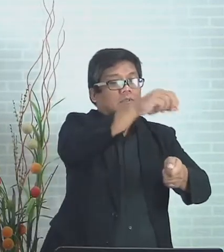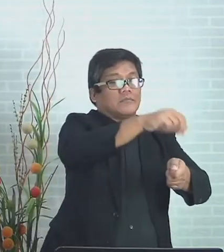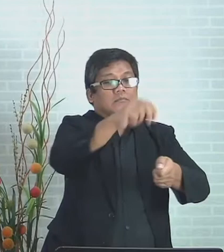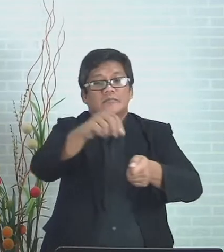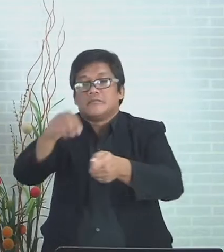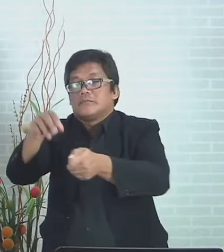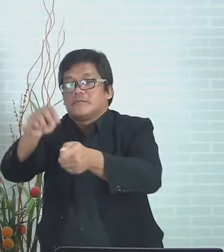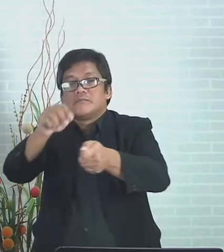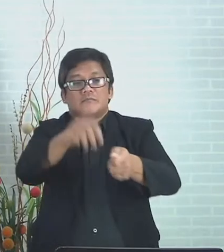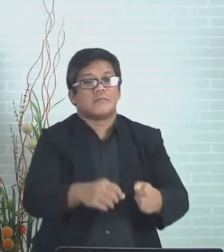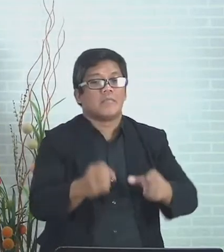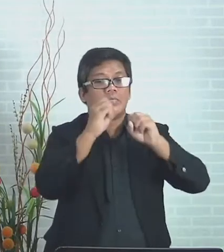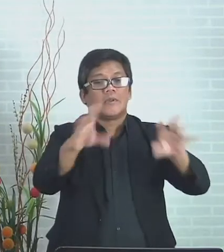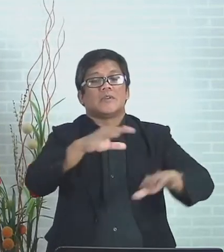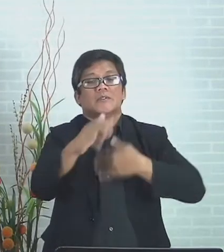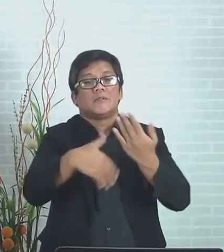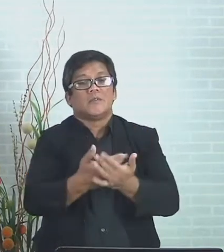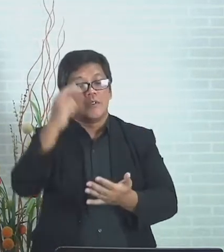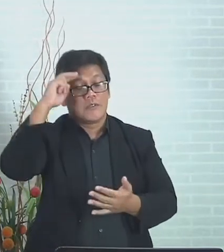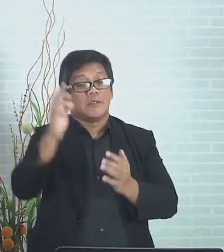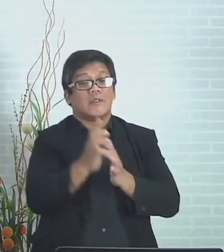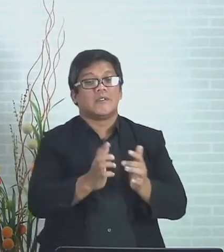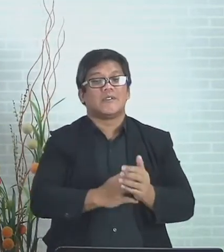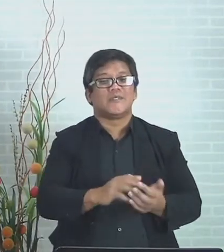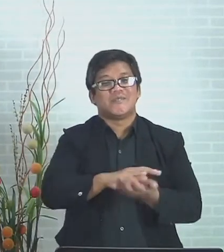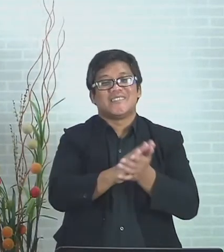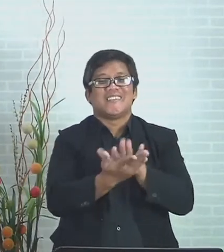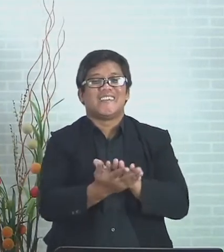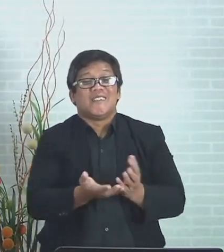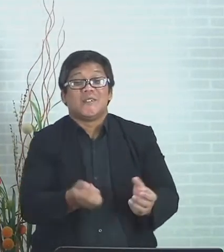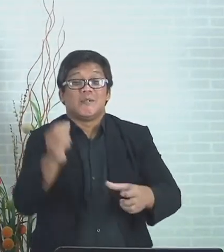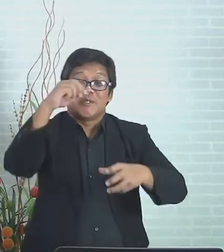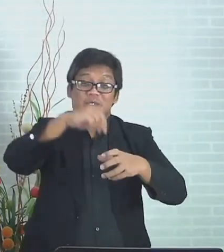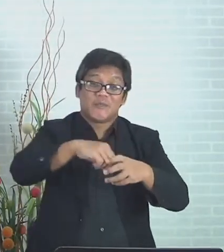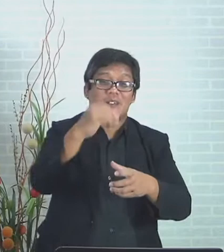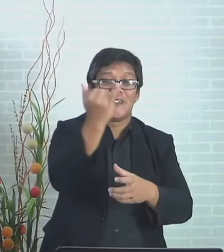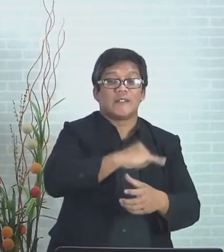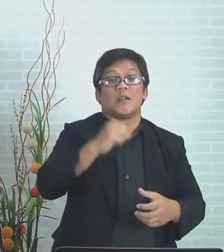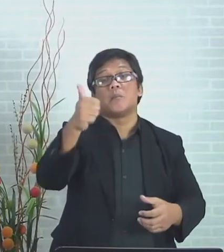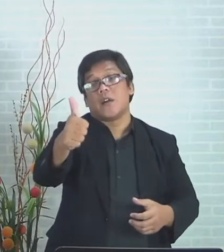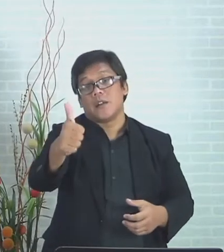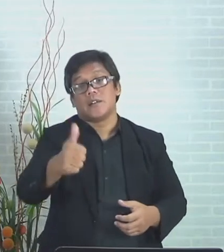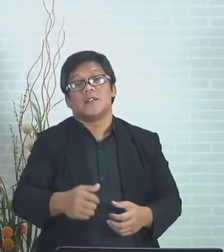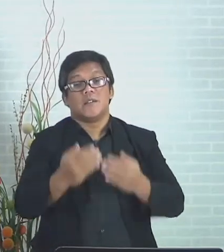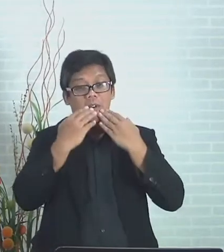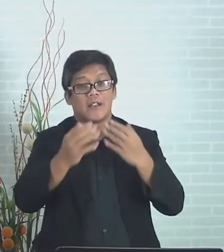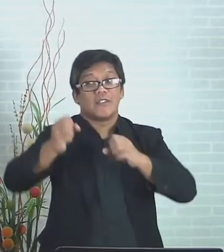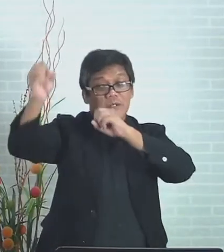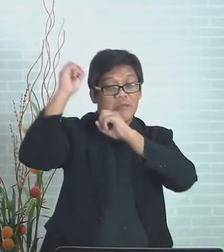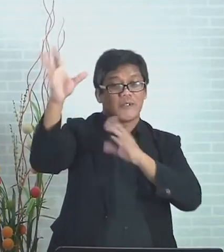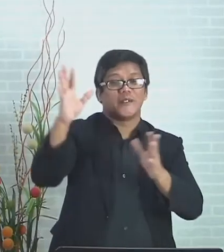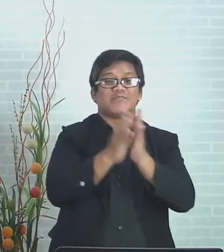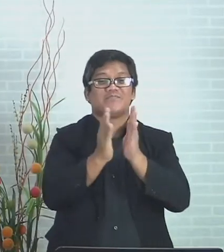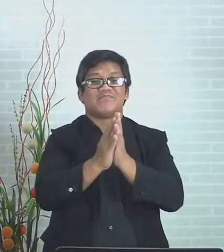umatnya kepada Tuhan berkati semuanya Tuhan dan menjadi persembahan yang indah dimata Tuhan Terima kasih Bapak